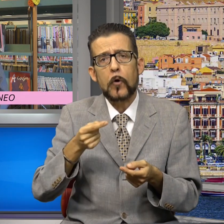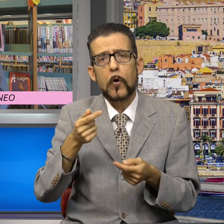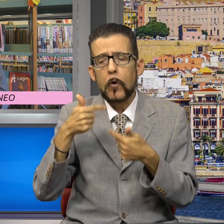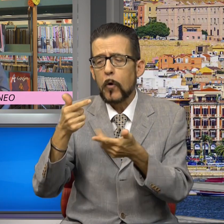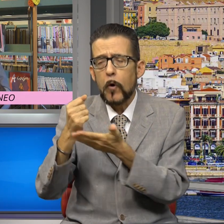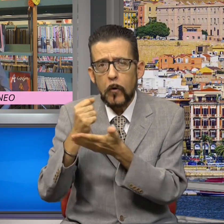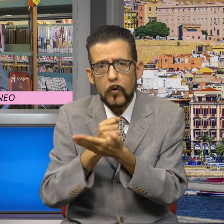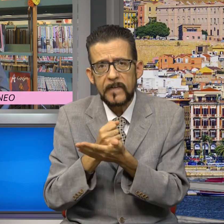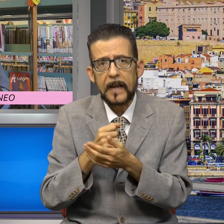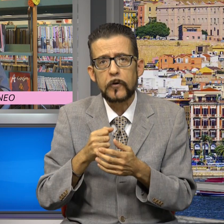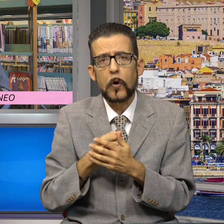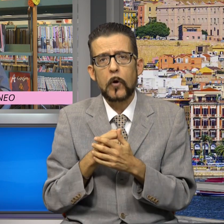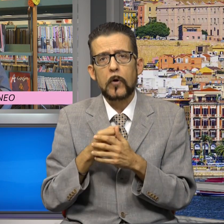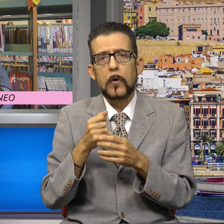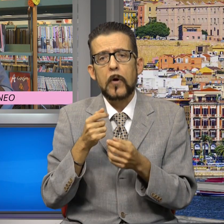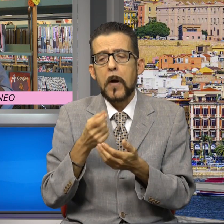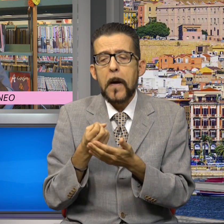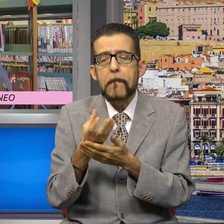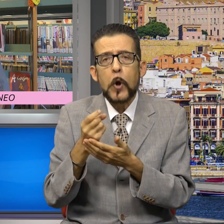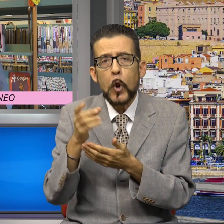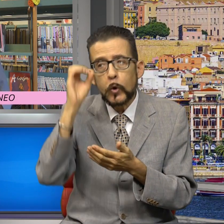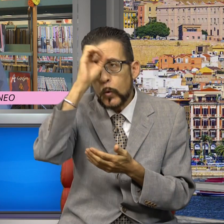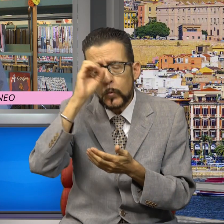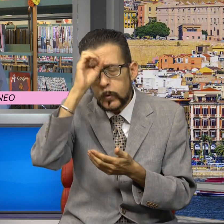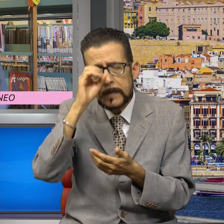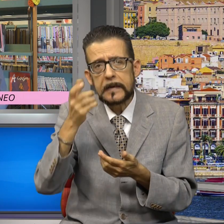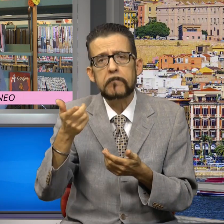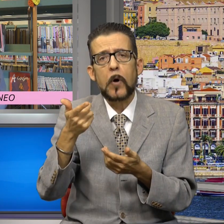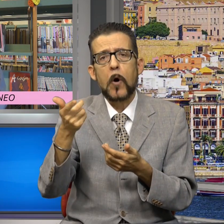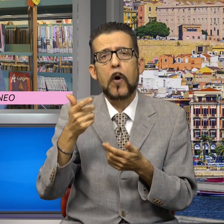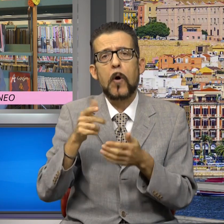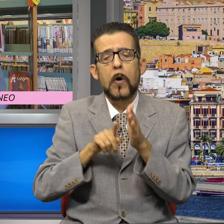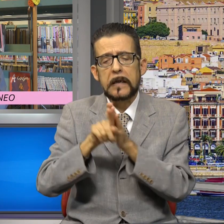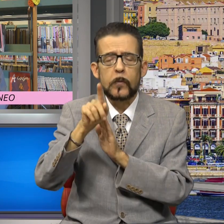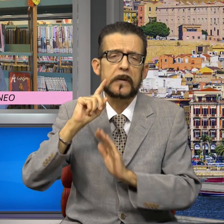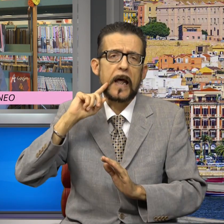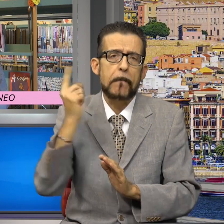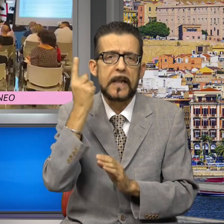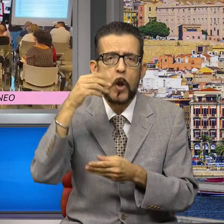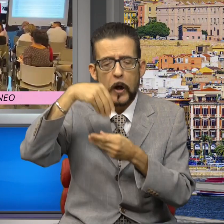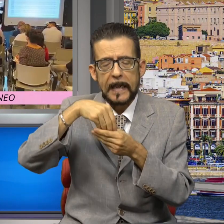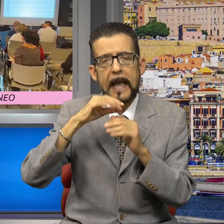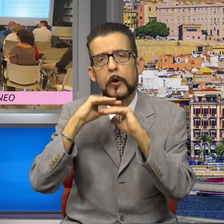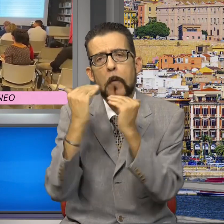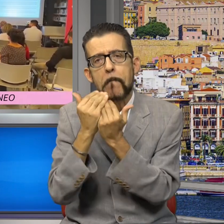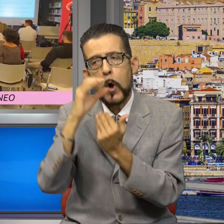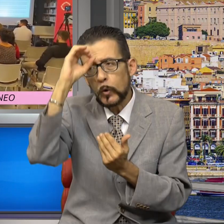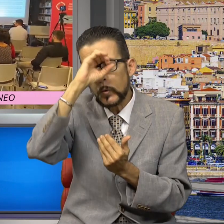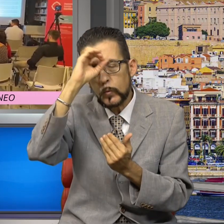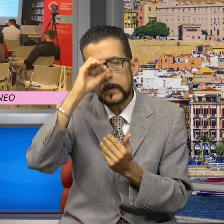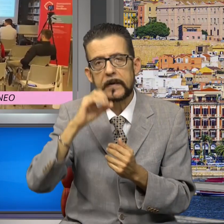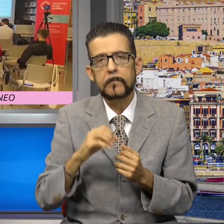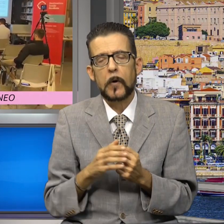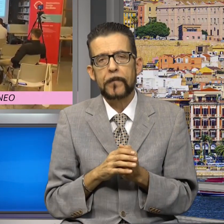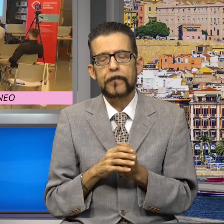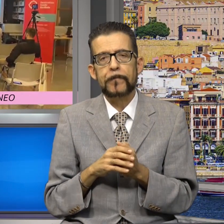consentono al prodotto turistico di performare al meglio all'interno del mondo del turismo. E allora,